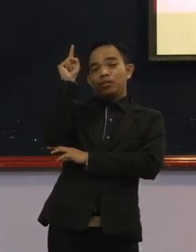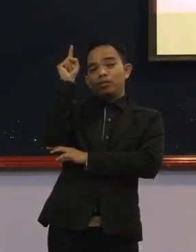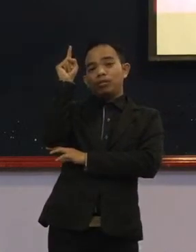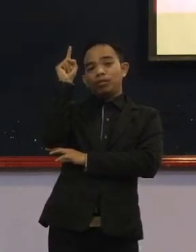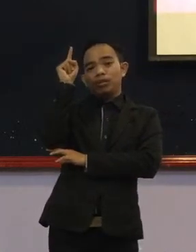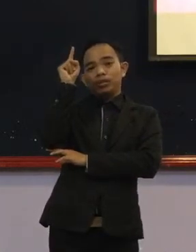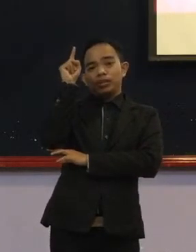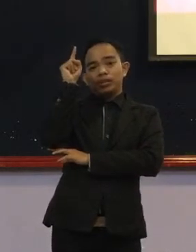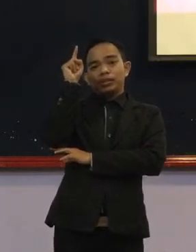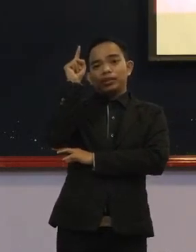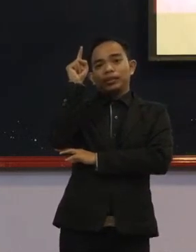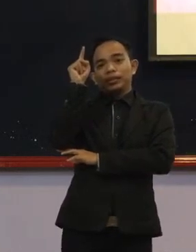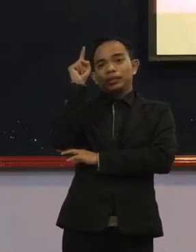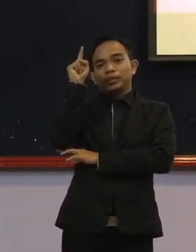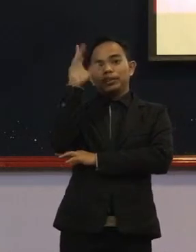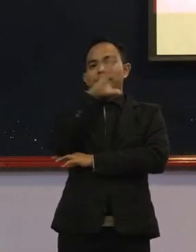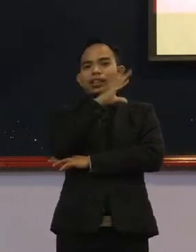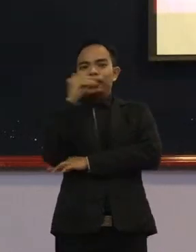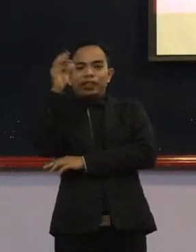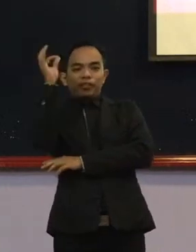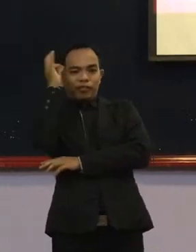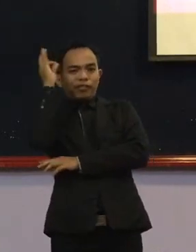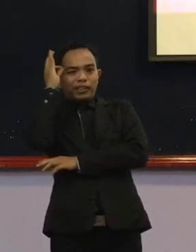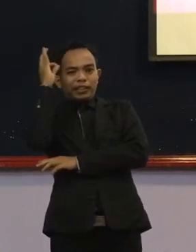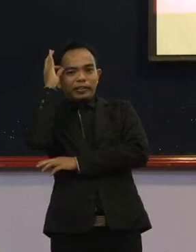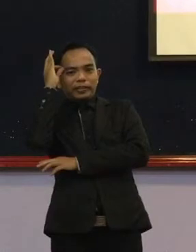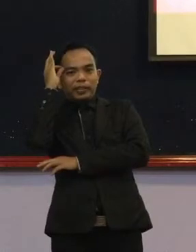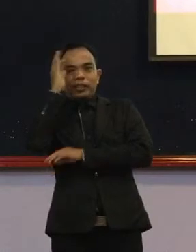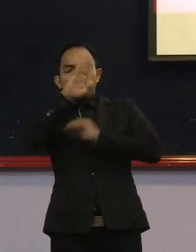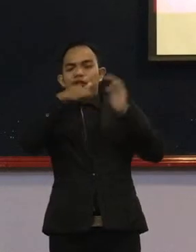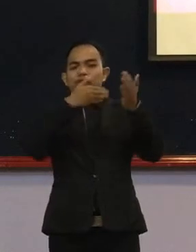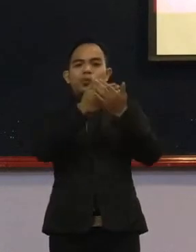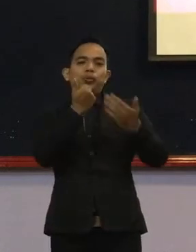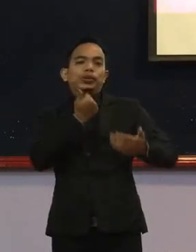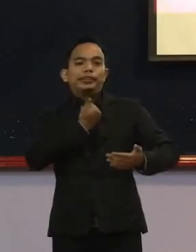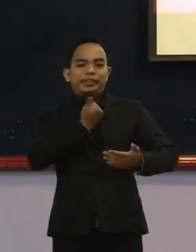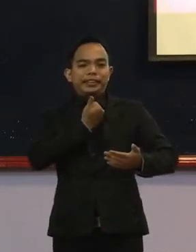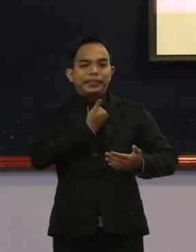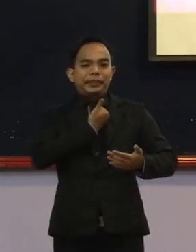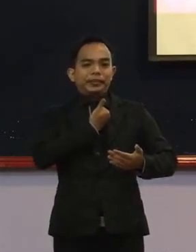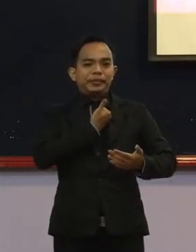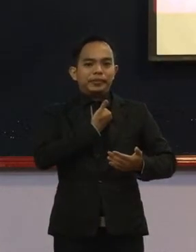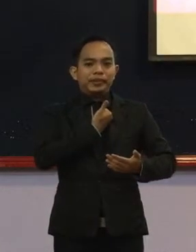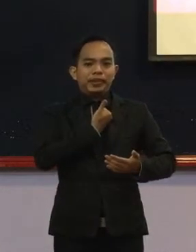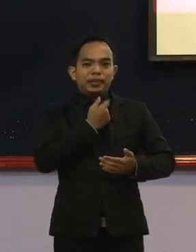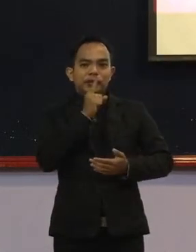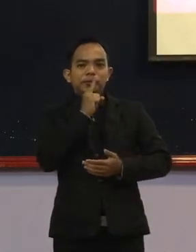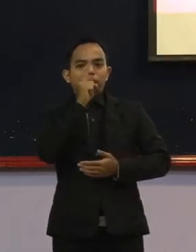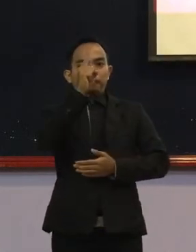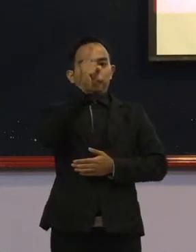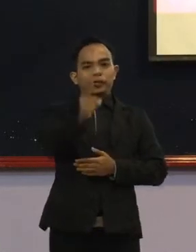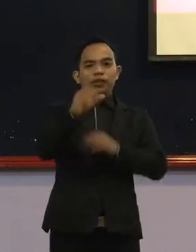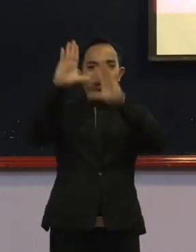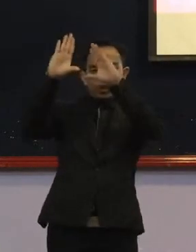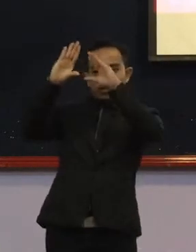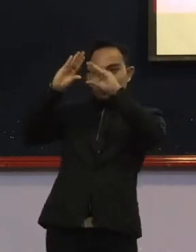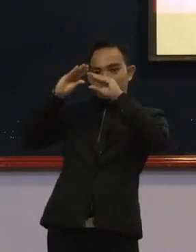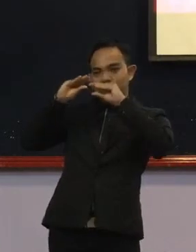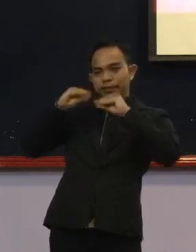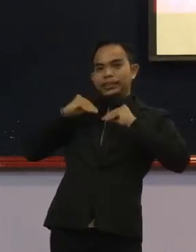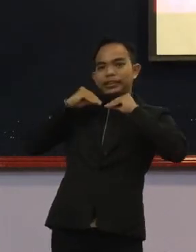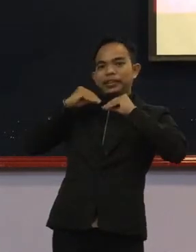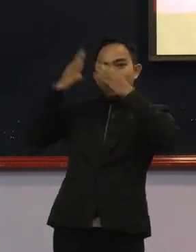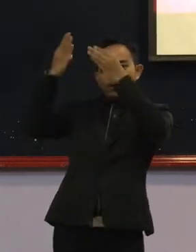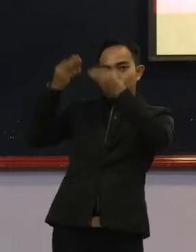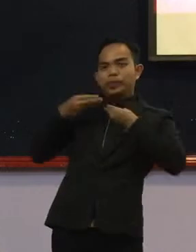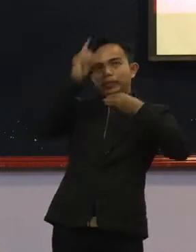فلينظر الإنسان إلى طعامه أنا صببنا الماء